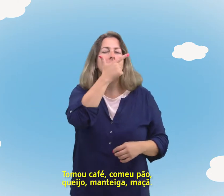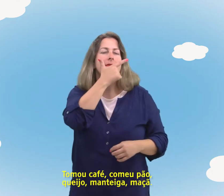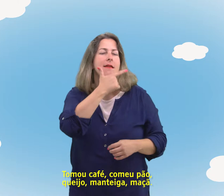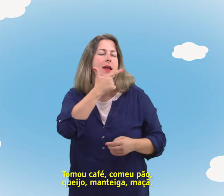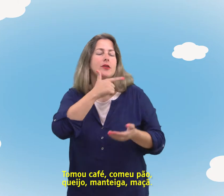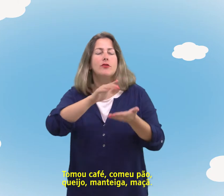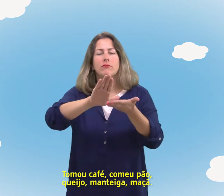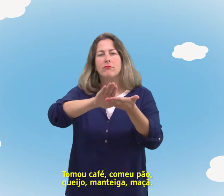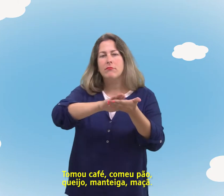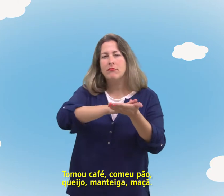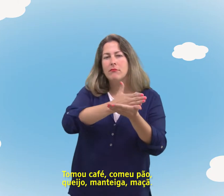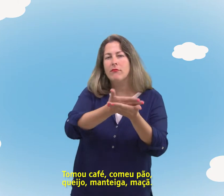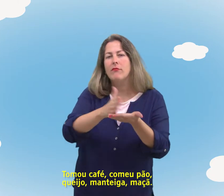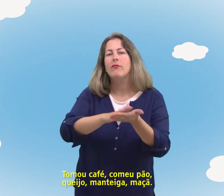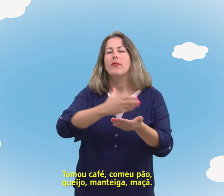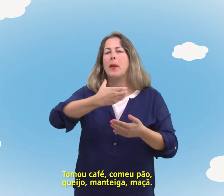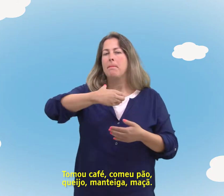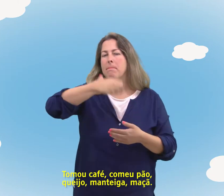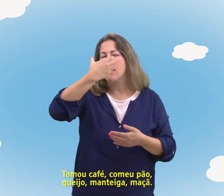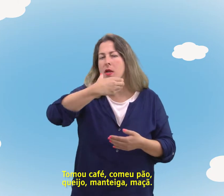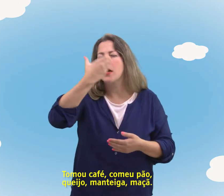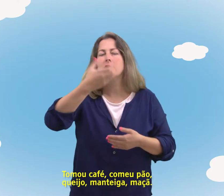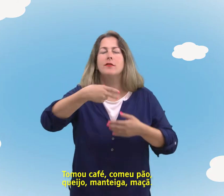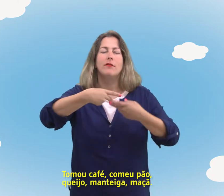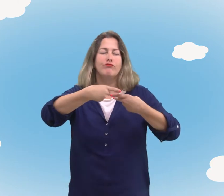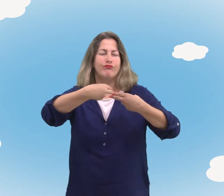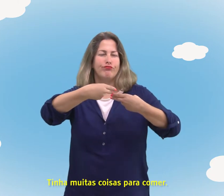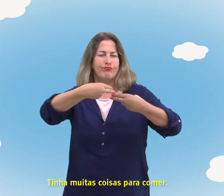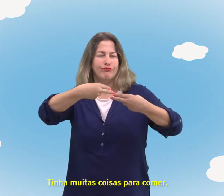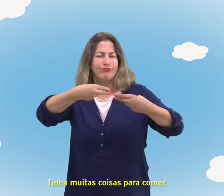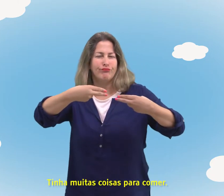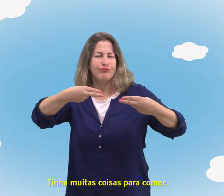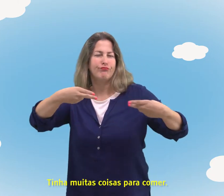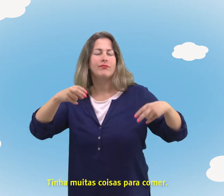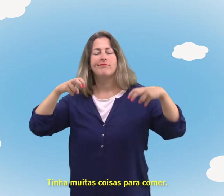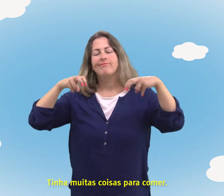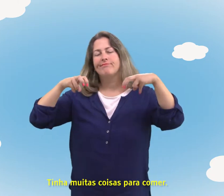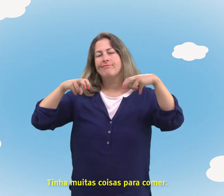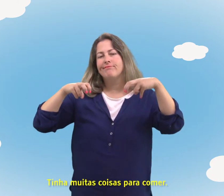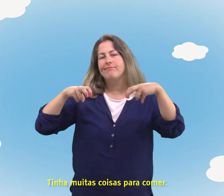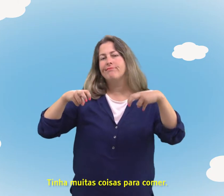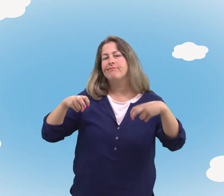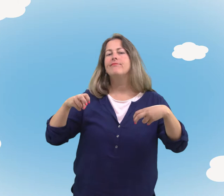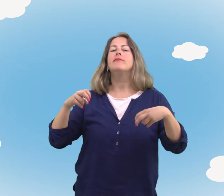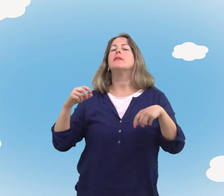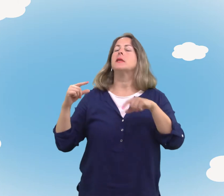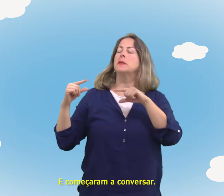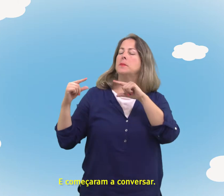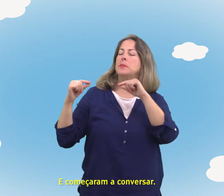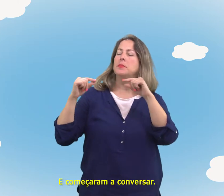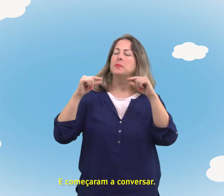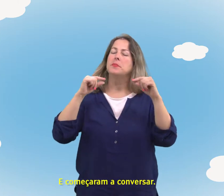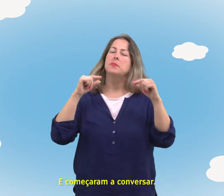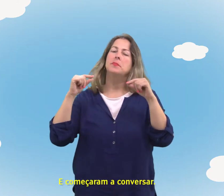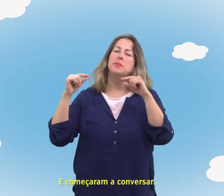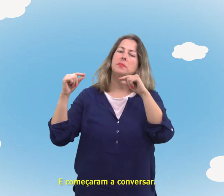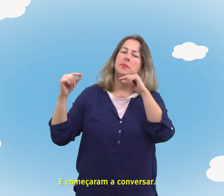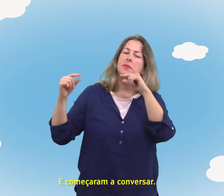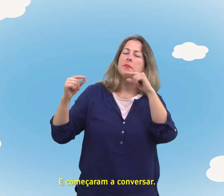queijo manteiga maçã tinha muitas coisas para comer e começar a conversar